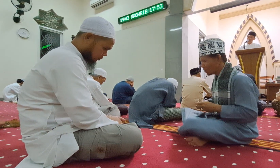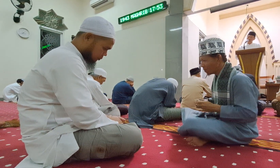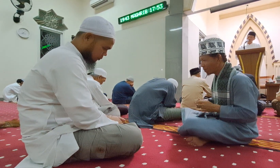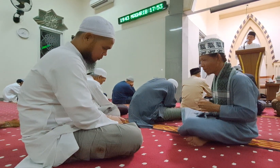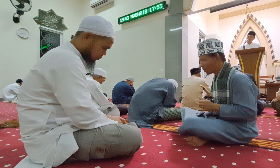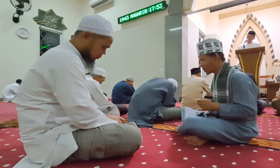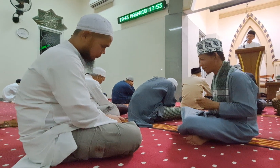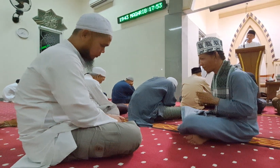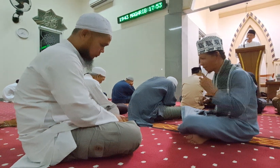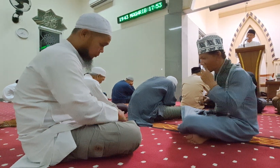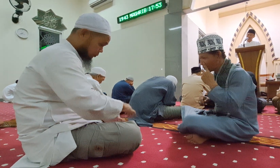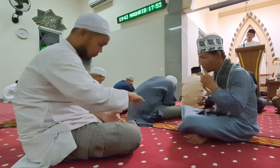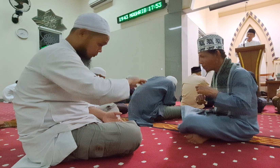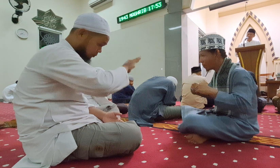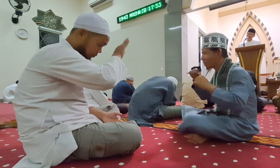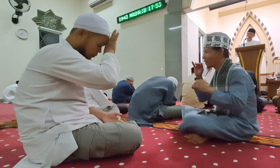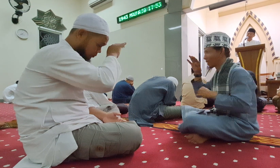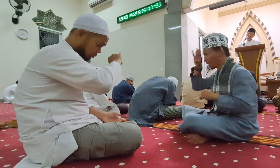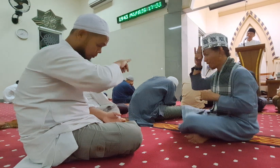jangan